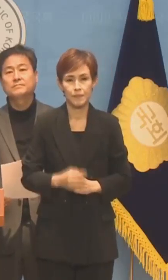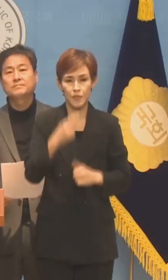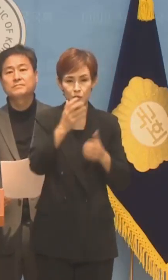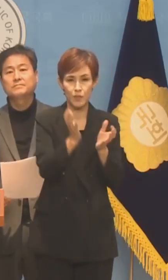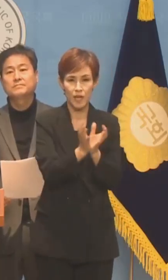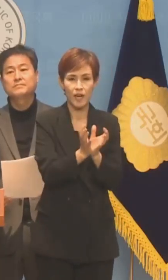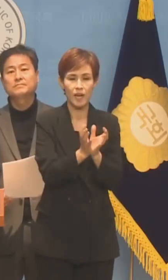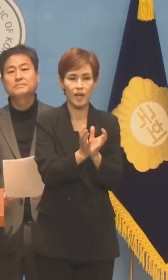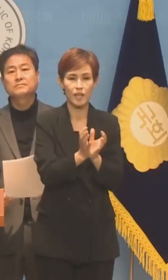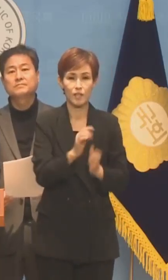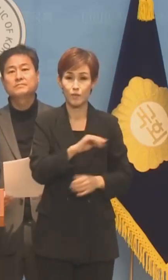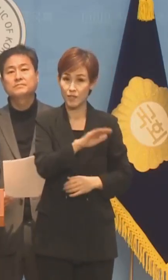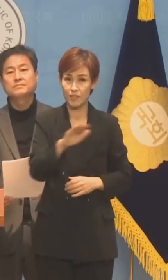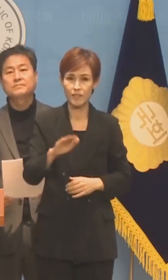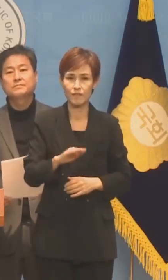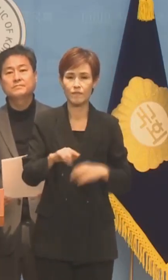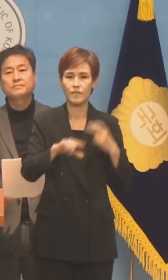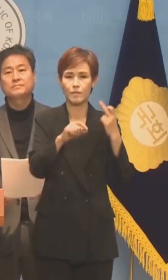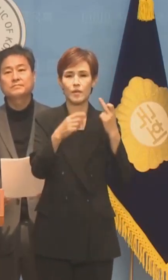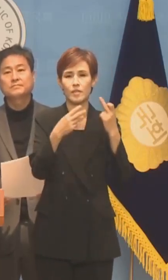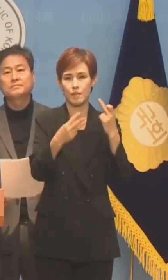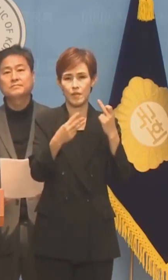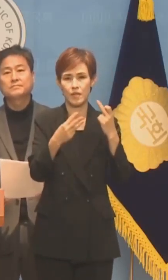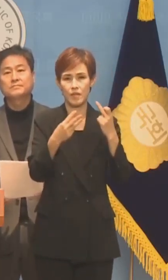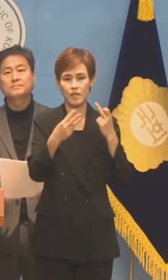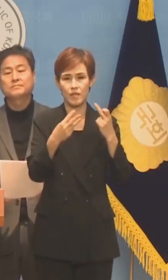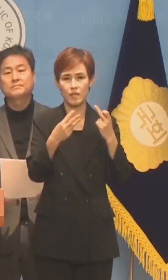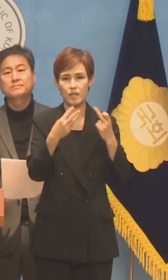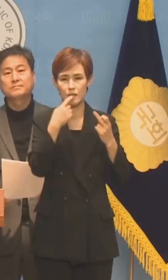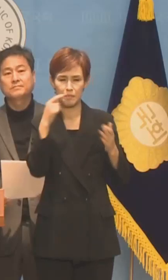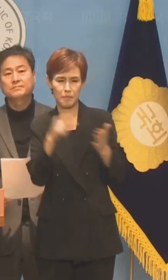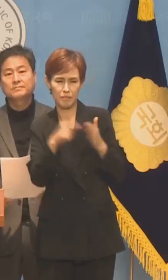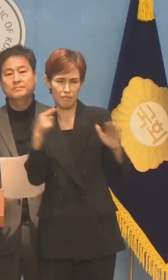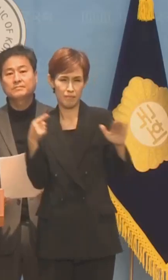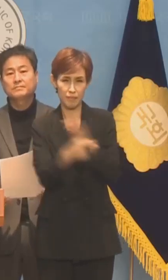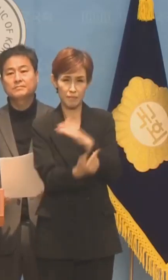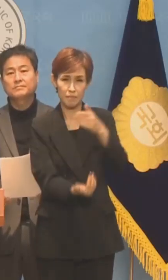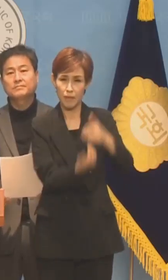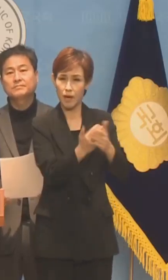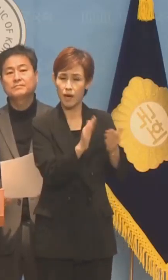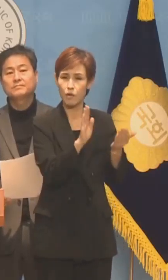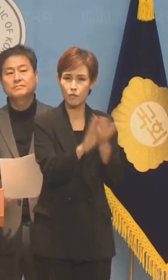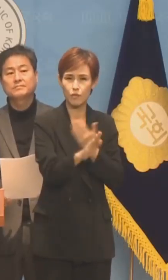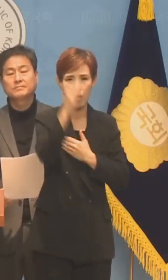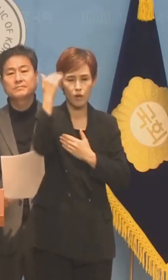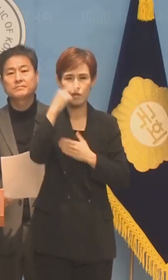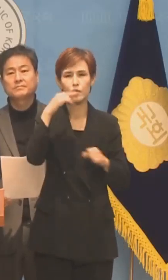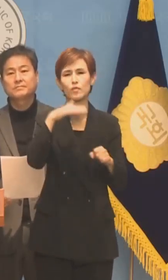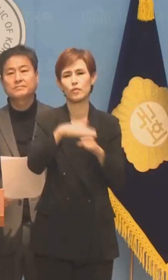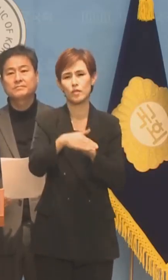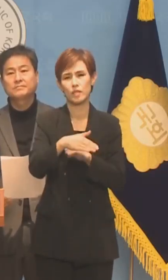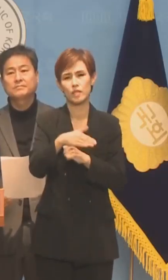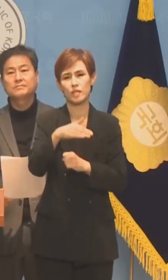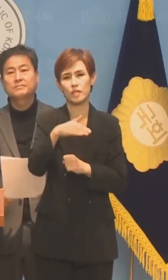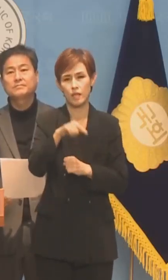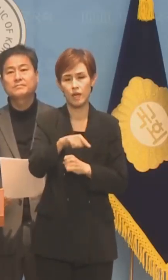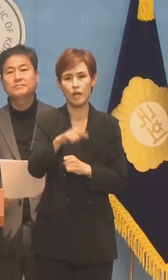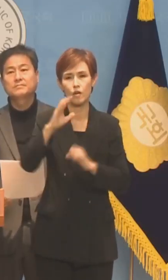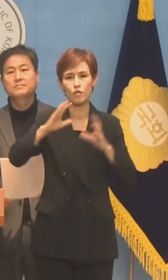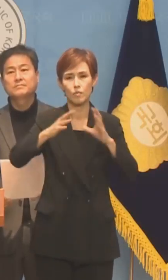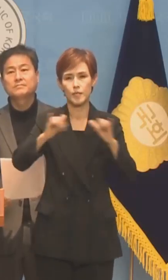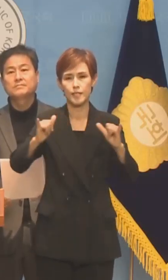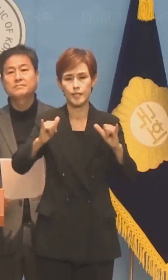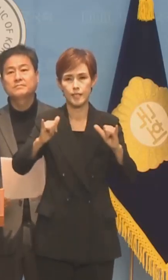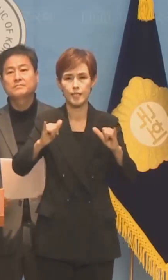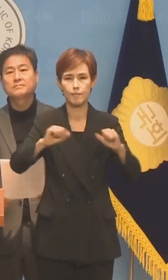더불어민주당 방미단은 12월 3일 계엄 사태 이후 대한민국 민주주의가 국민의 성숙한